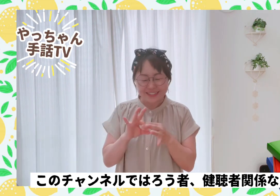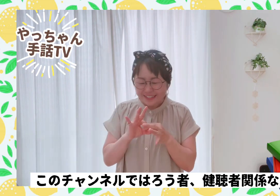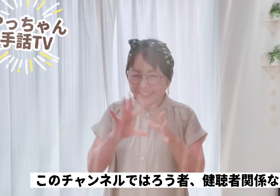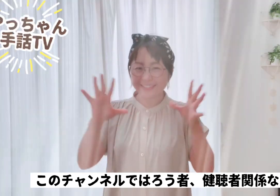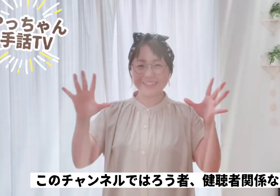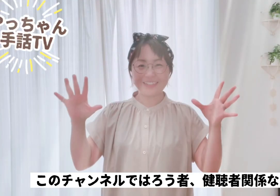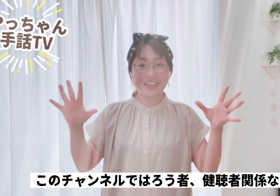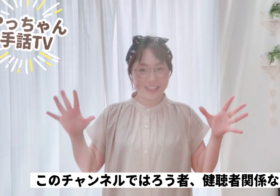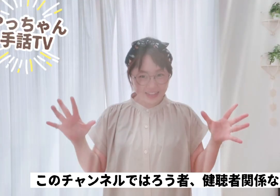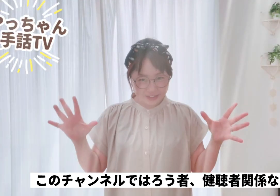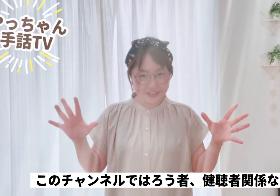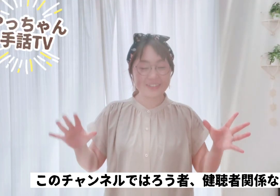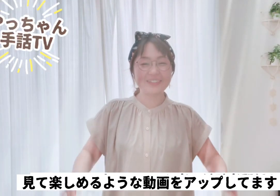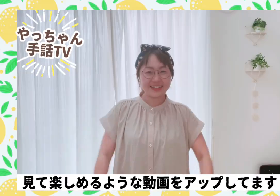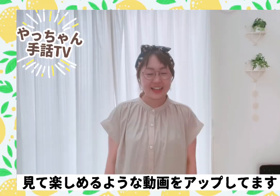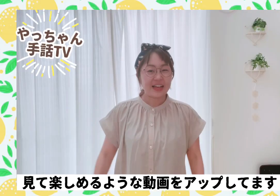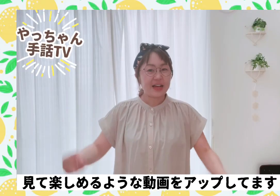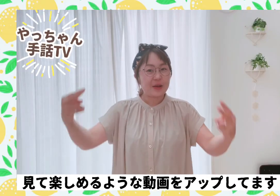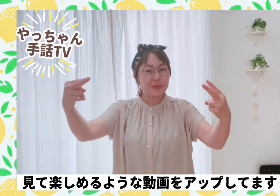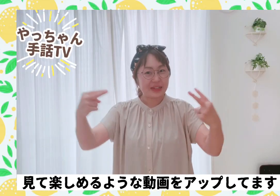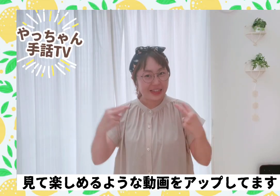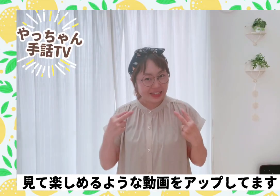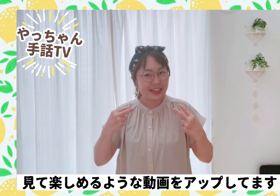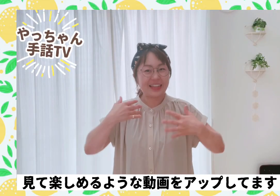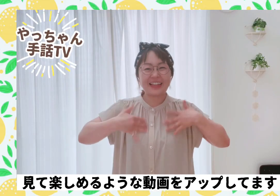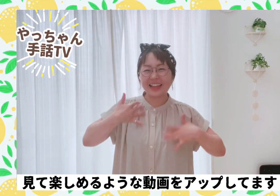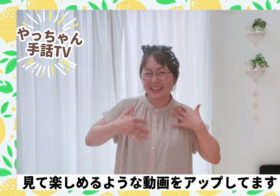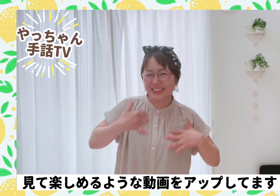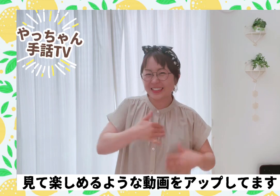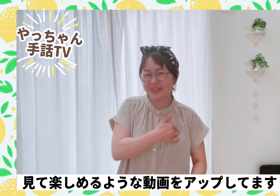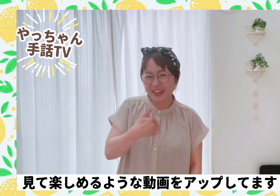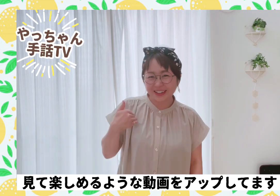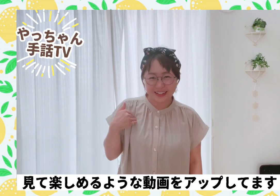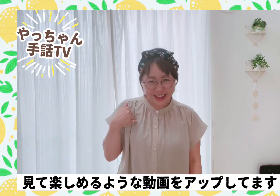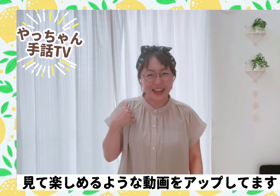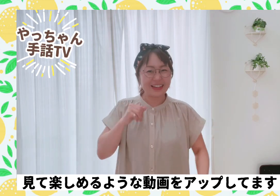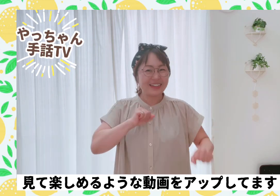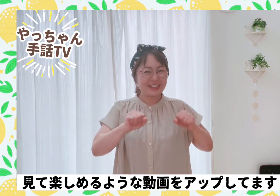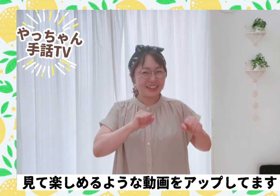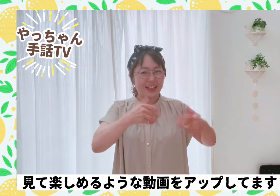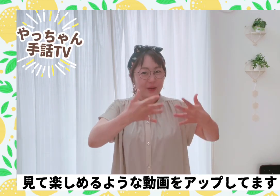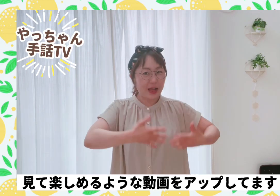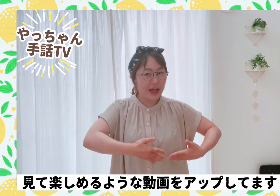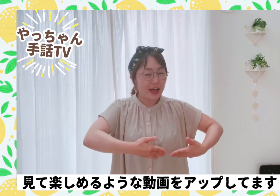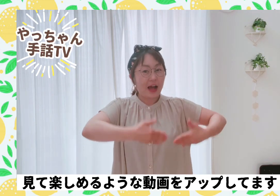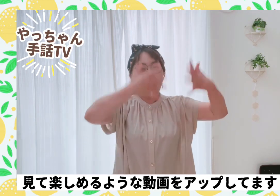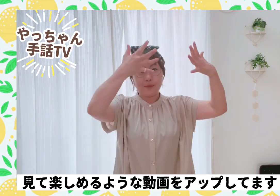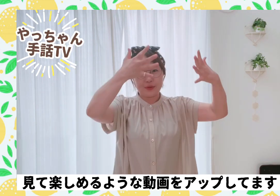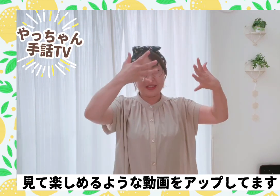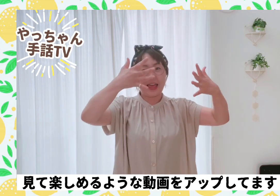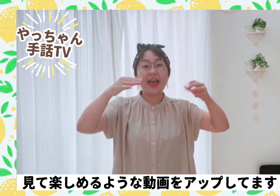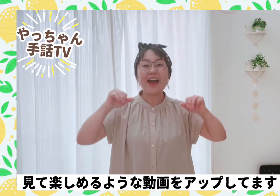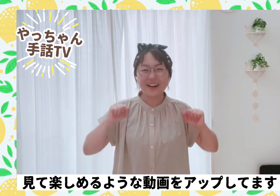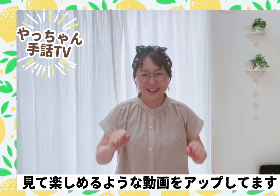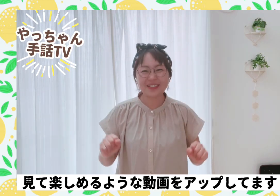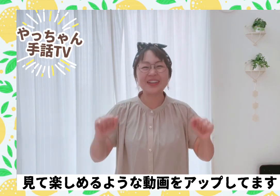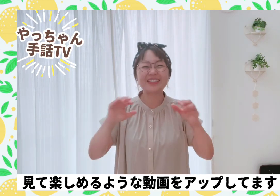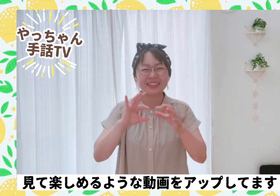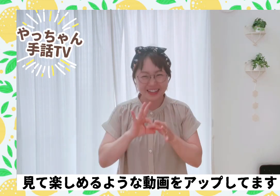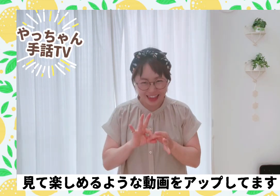健常者関係なく見て楽しめる、そんな動画をアップしております